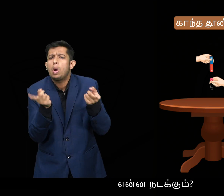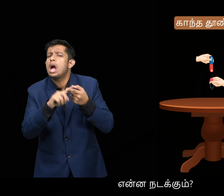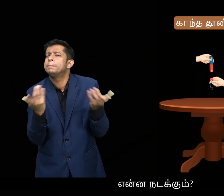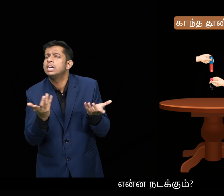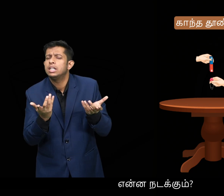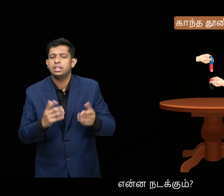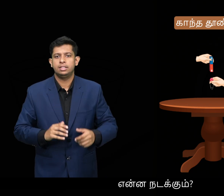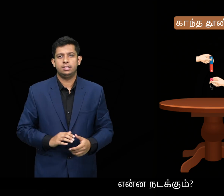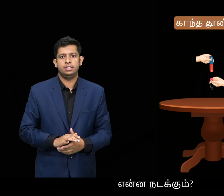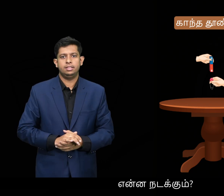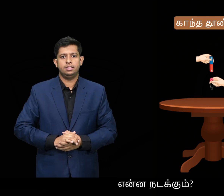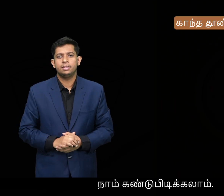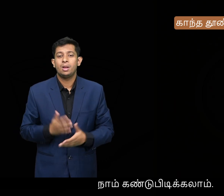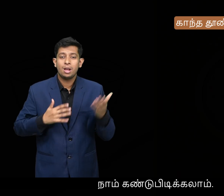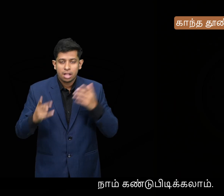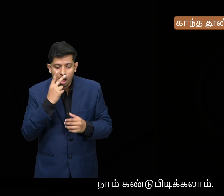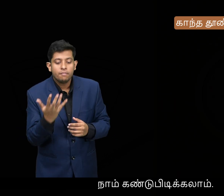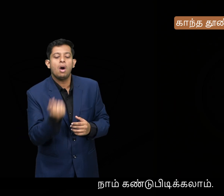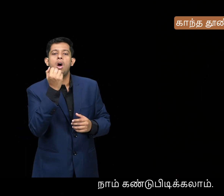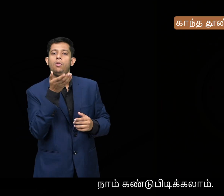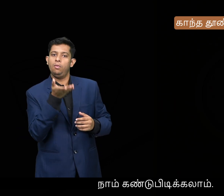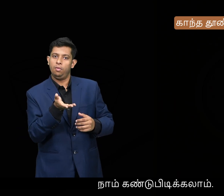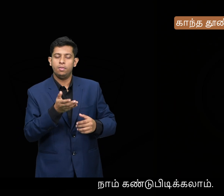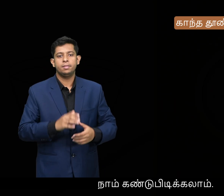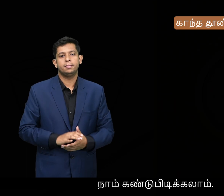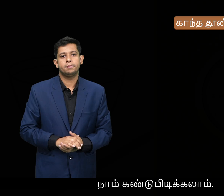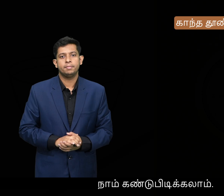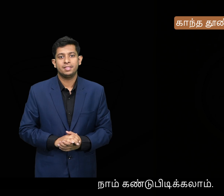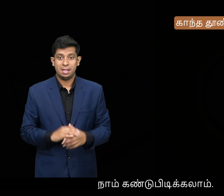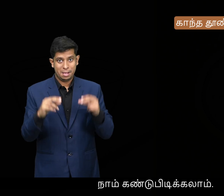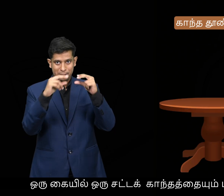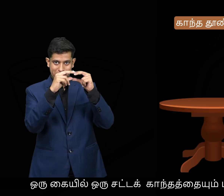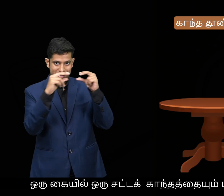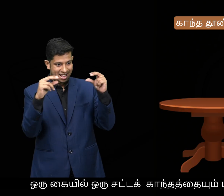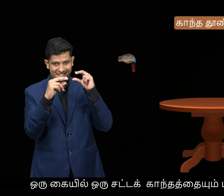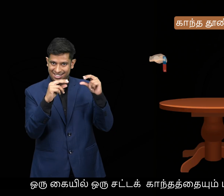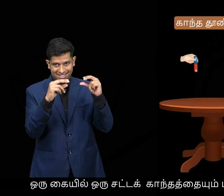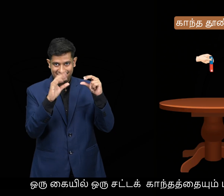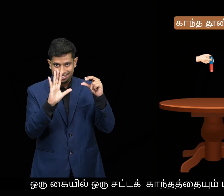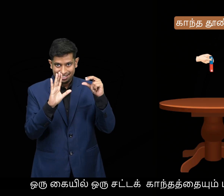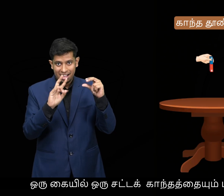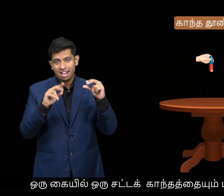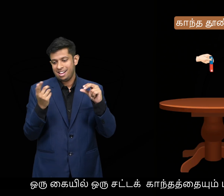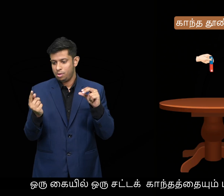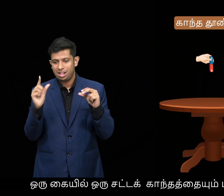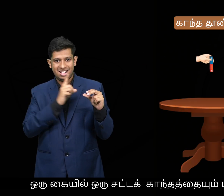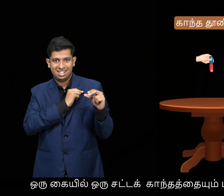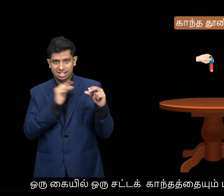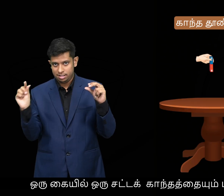நடக்கும்? நாம் கண்டுபிடிக்கலாம். ஒரு கையில் ஒரு சட்ட காந்தத்தையும் மறு